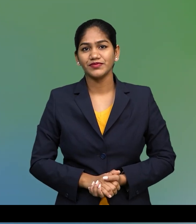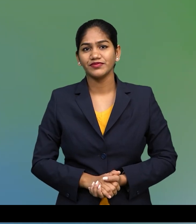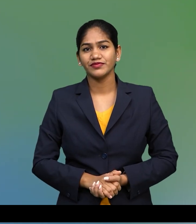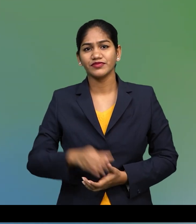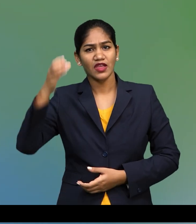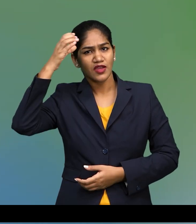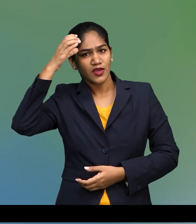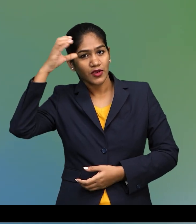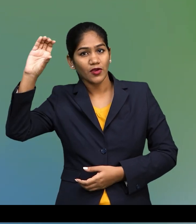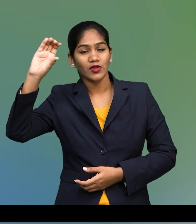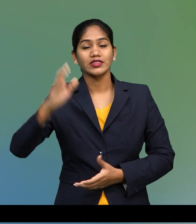కాన్సెప్ట్ మ్యాప్.